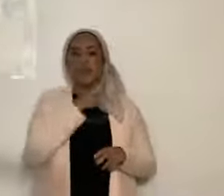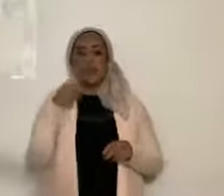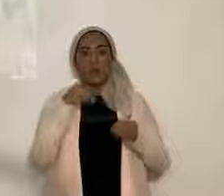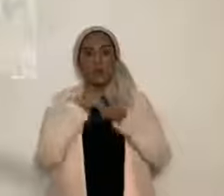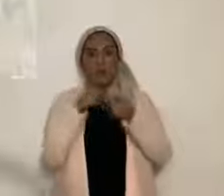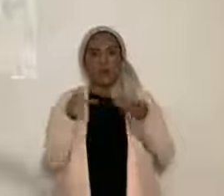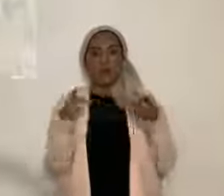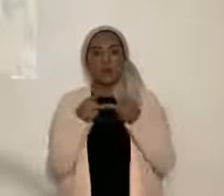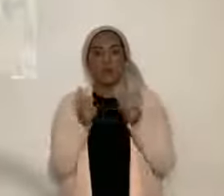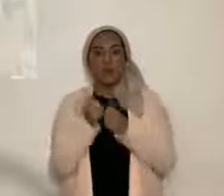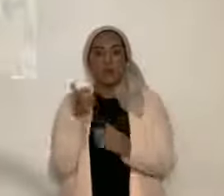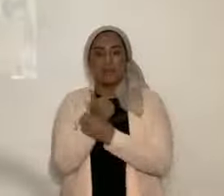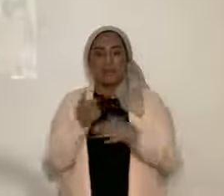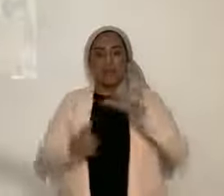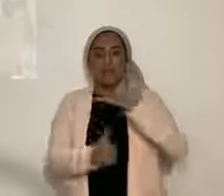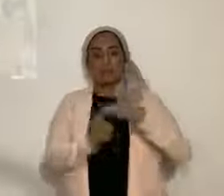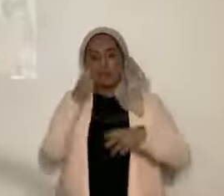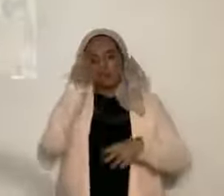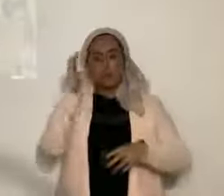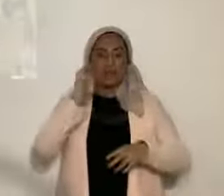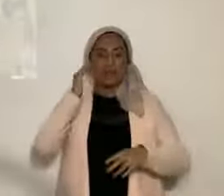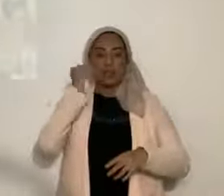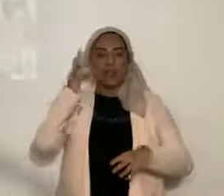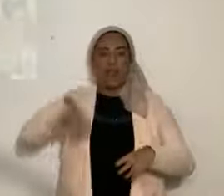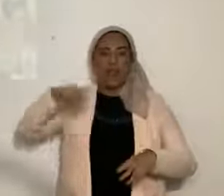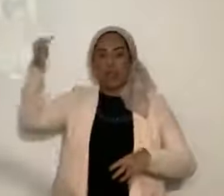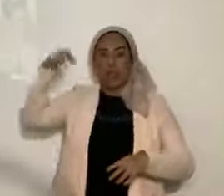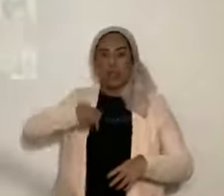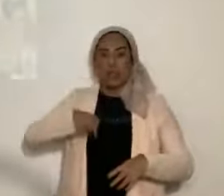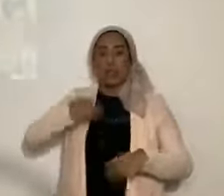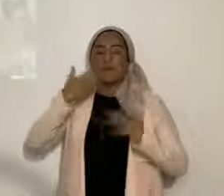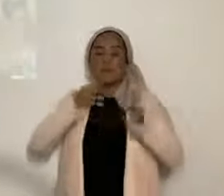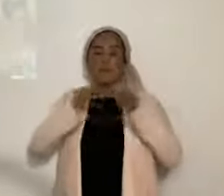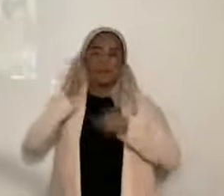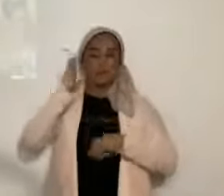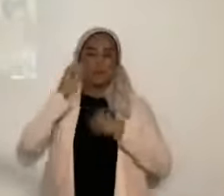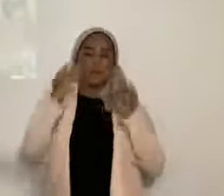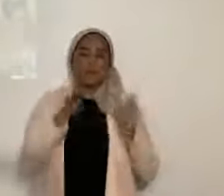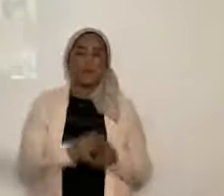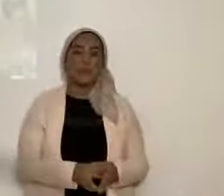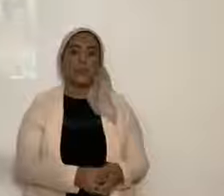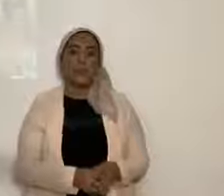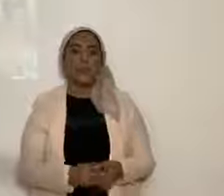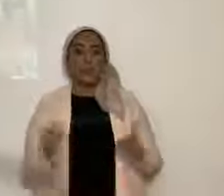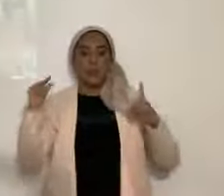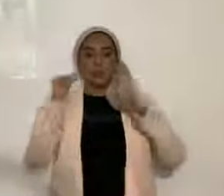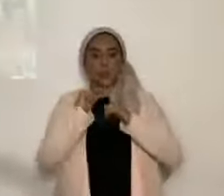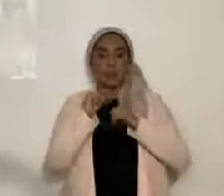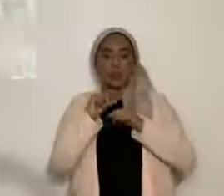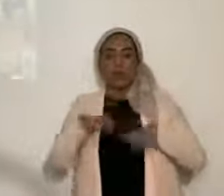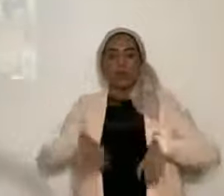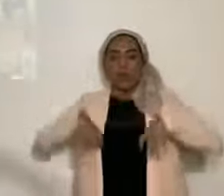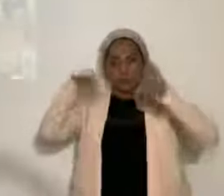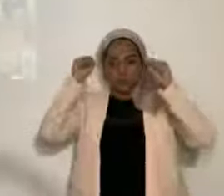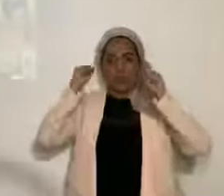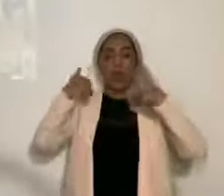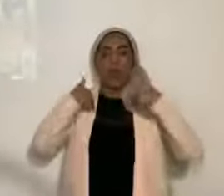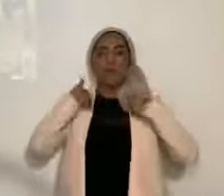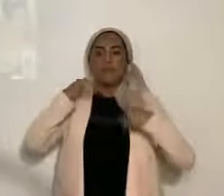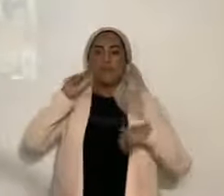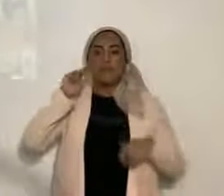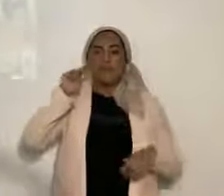Abraham, porque todavía no venía Yahshua. Eso ya lo expliqué en varios audios. Entonces la palabra harpazo aparece en 1